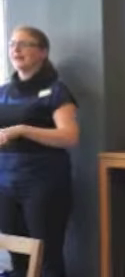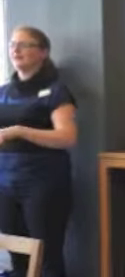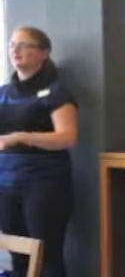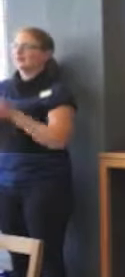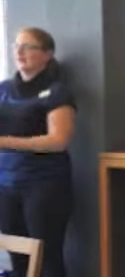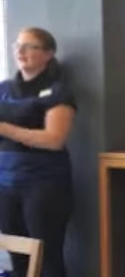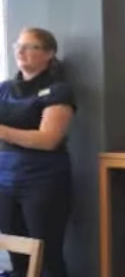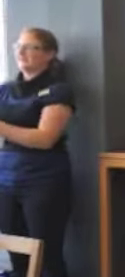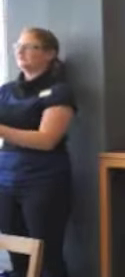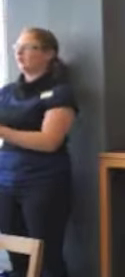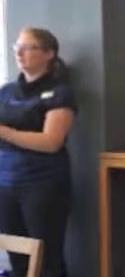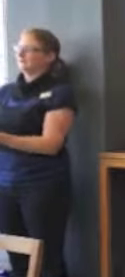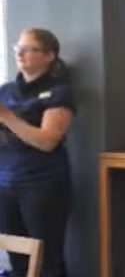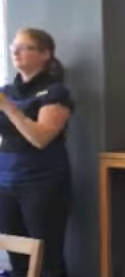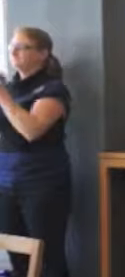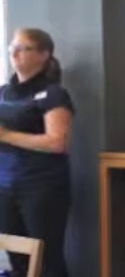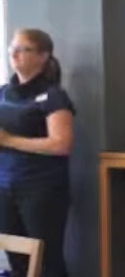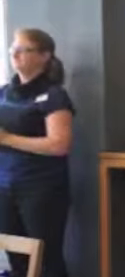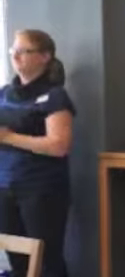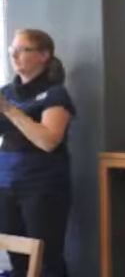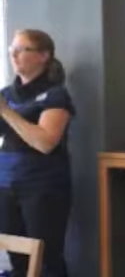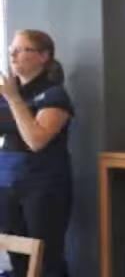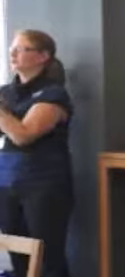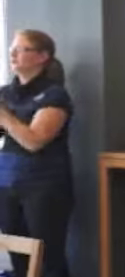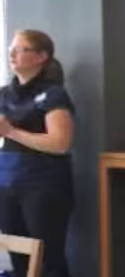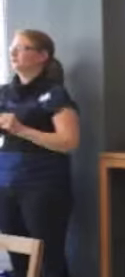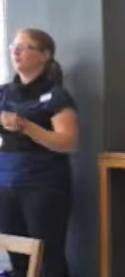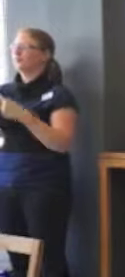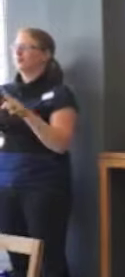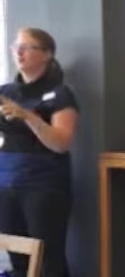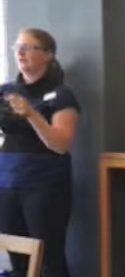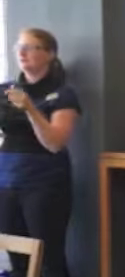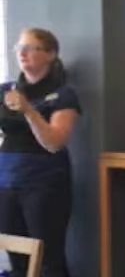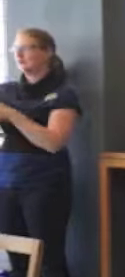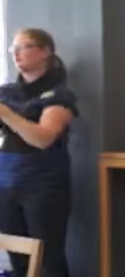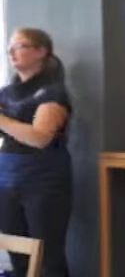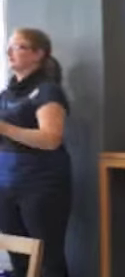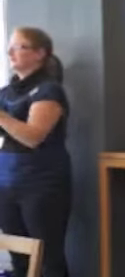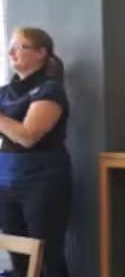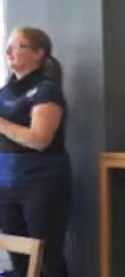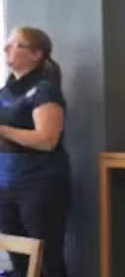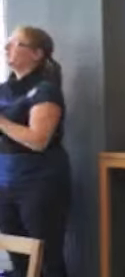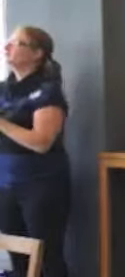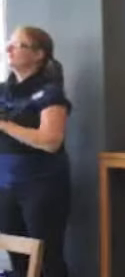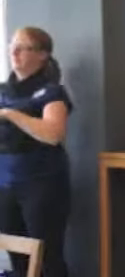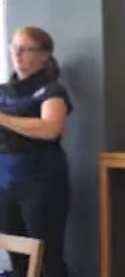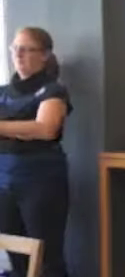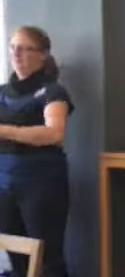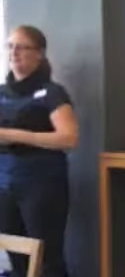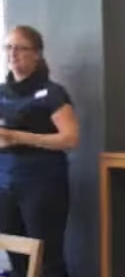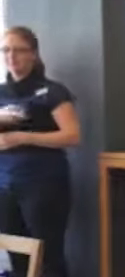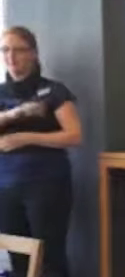att fixa en workshop i höst där de här olika parterna träffas och ta det här ett steg vidare. Gunilla?